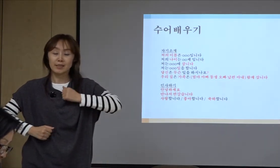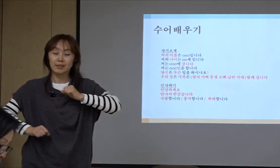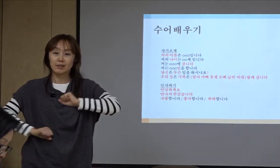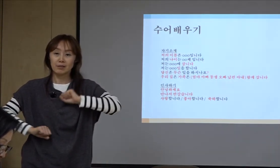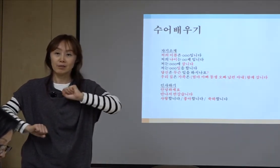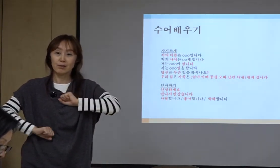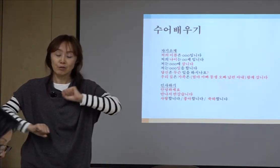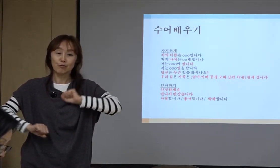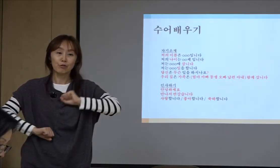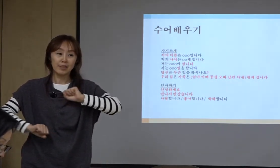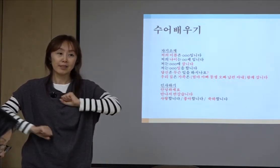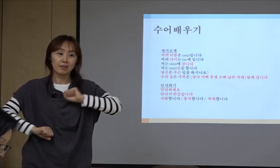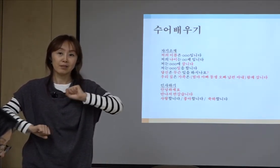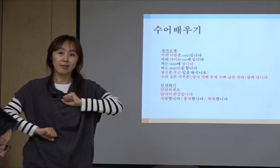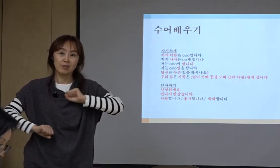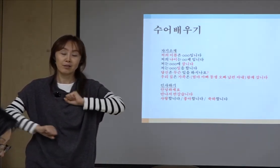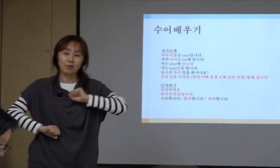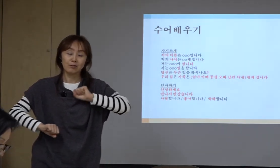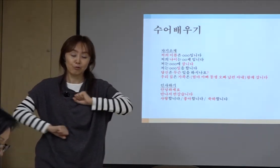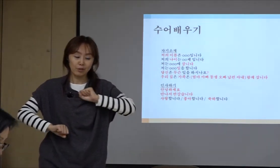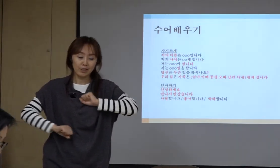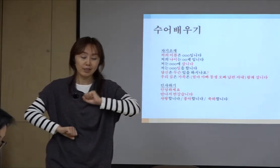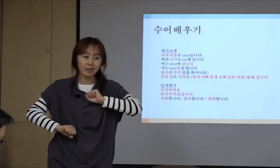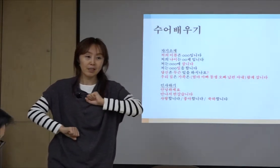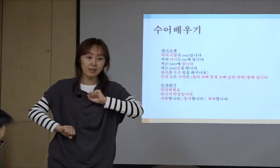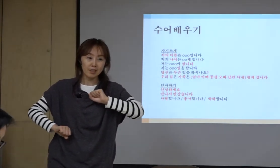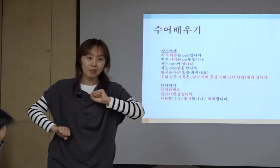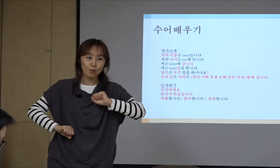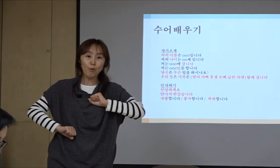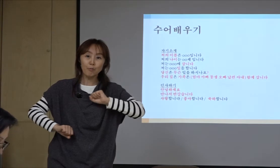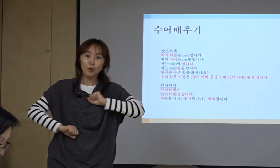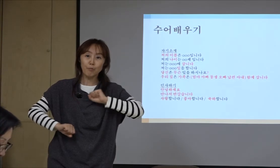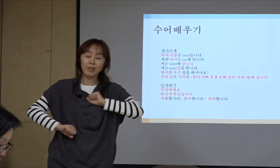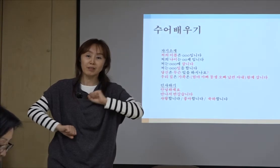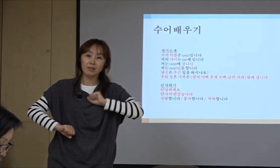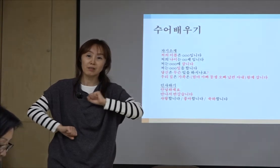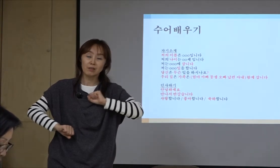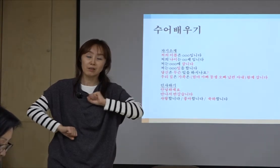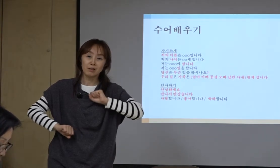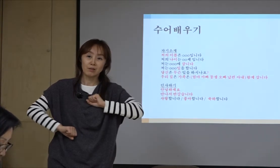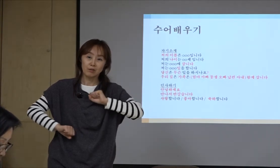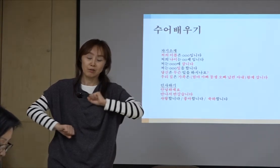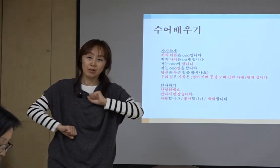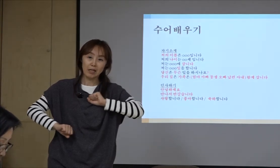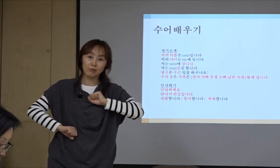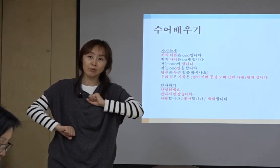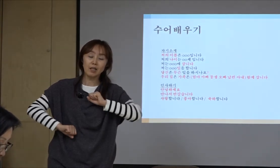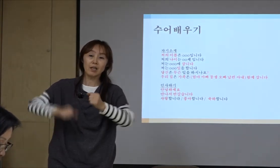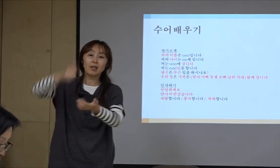군인의 우두머리 이렇게 하면 되겠네. 군인. 군인. 이게 그럼 윤관 장군을 총무는 얘기하면 이렇게 하면서 군인의 장군의 우두머리라고